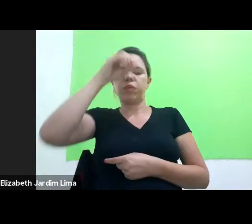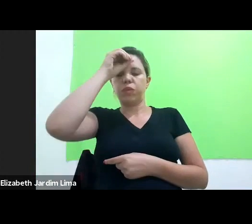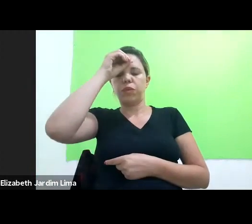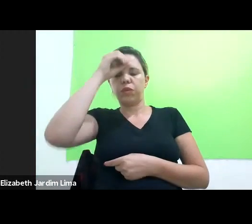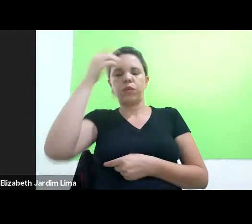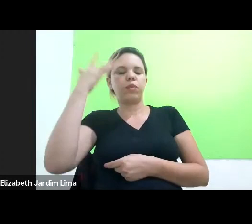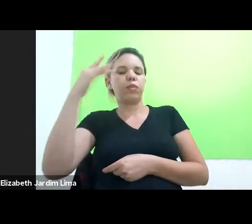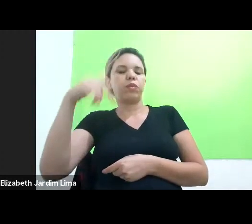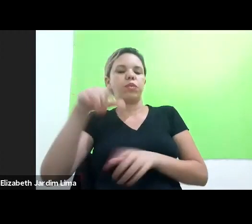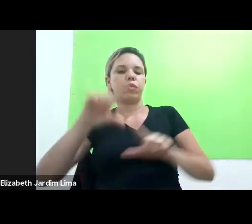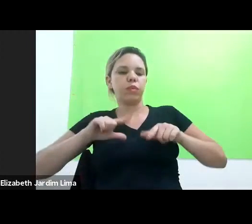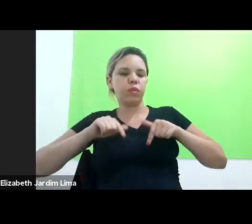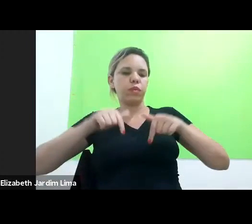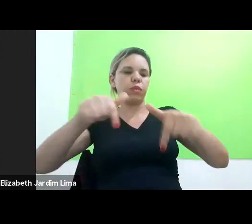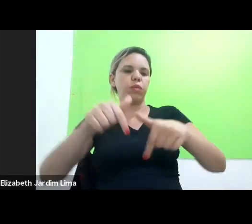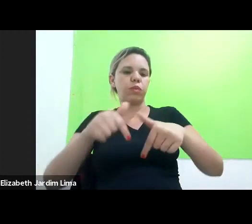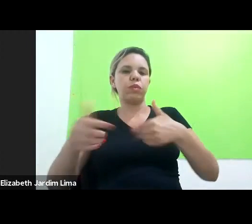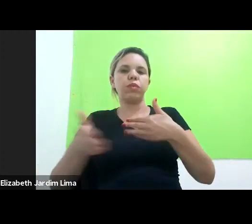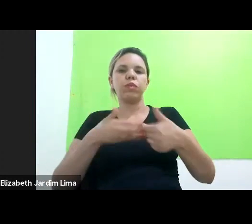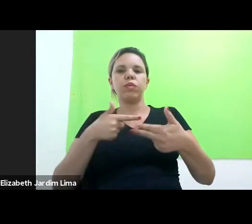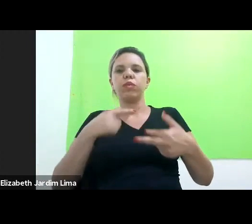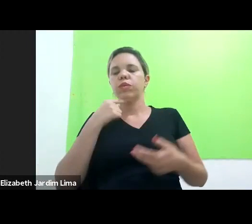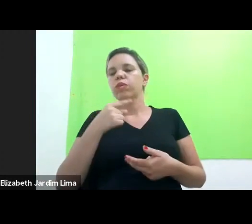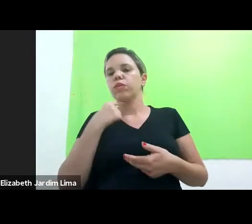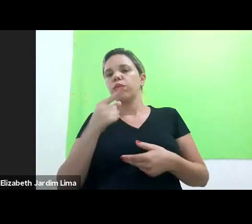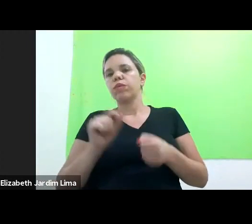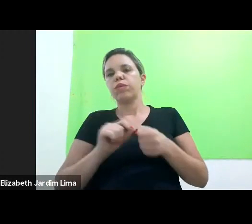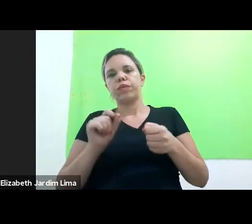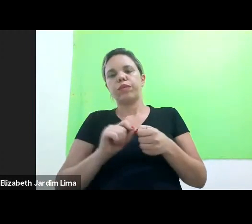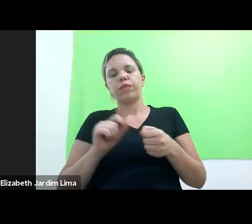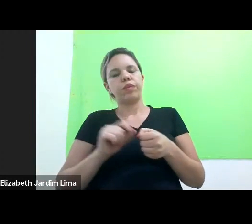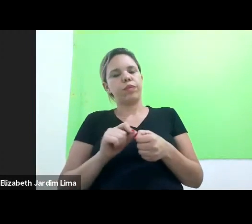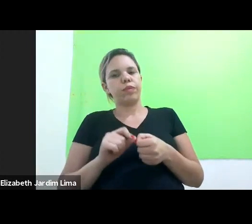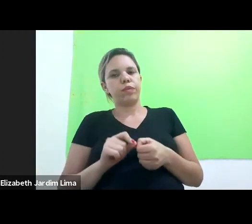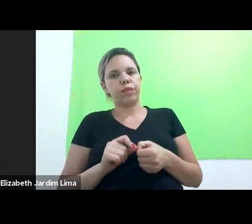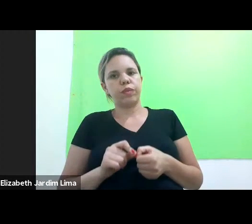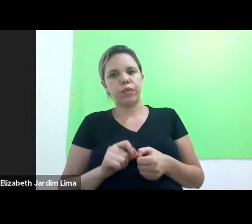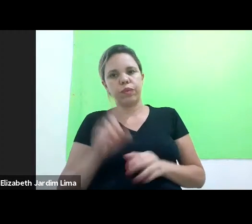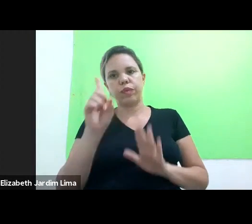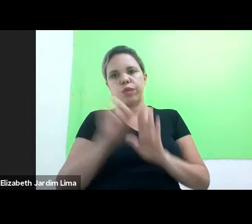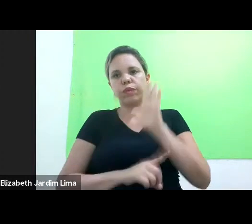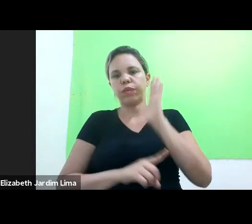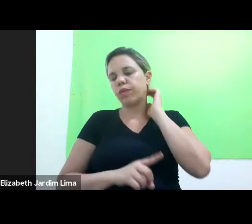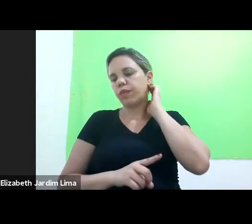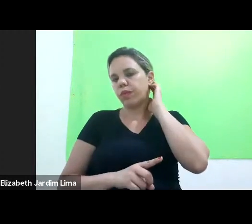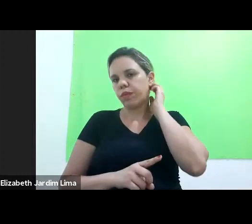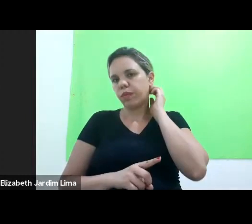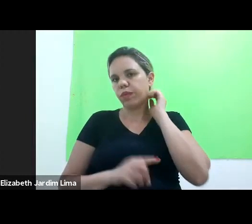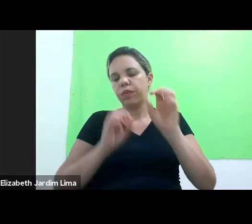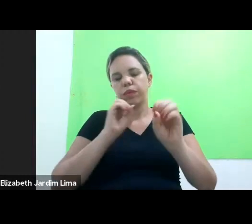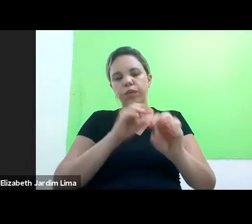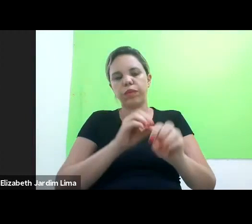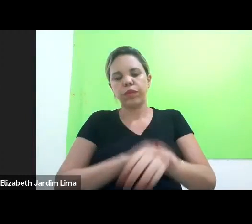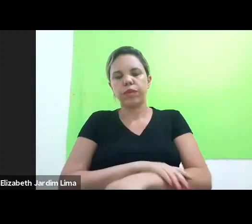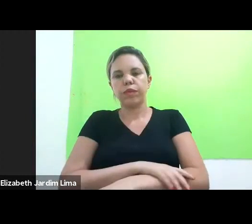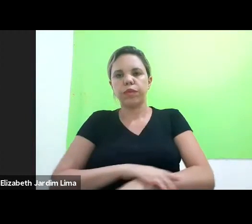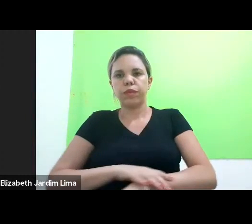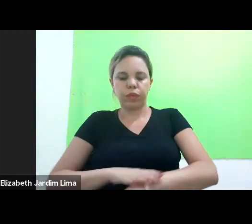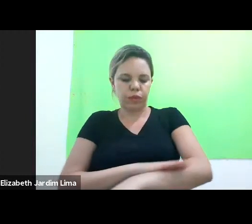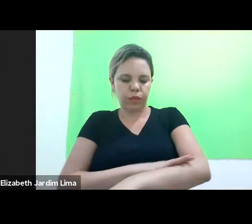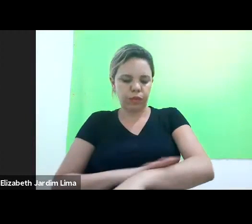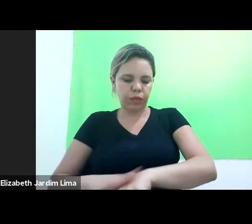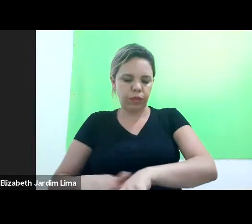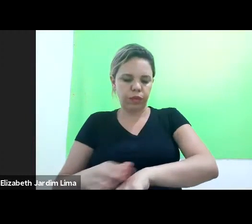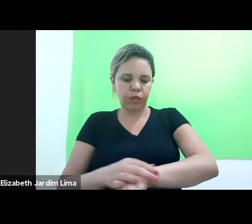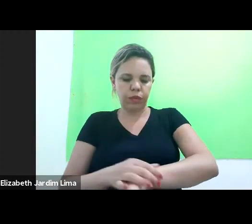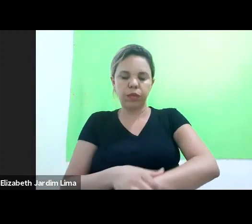eles iam reagir a qualquer questionamento que eu fizesse em relação ao direito que ele estava me ensinando. Só que algo